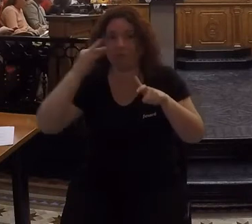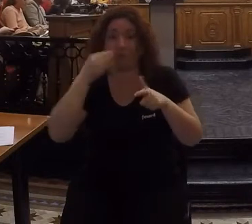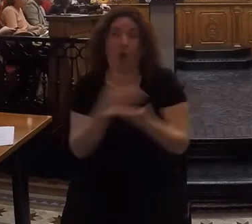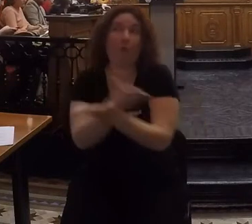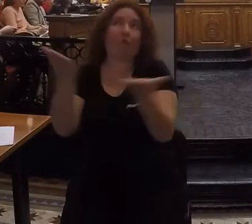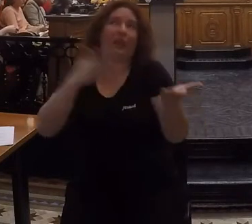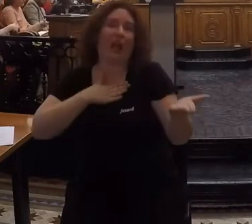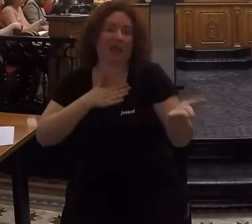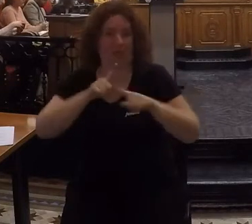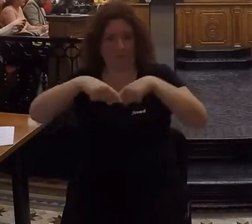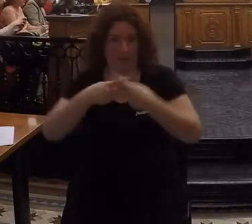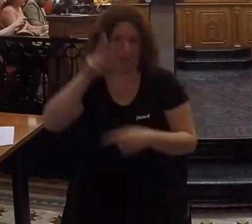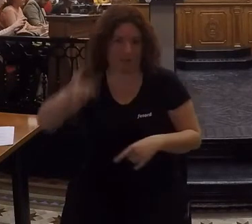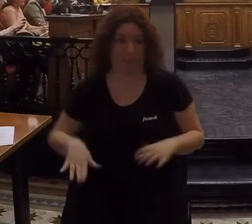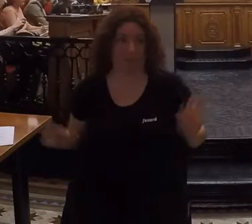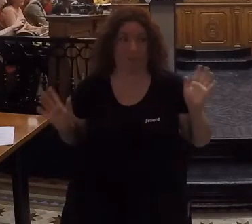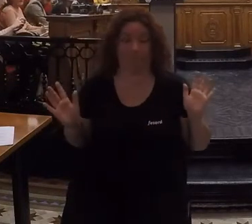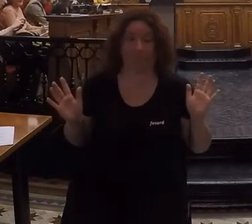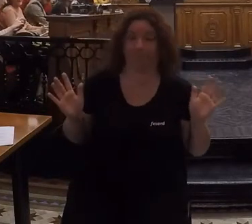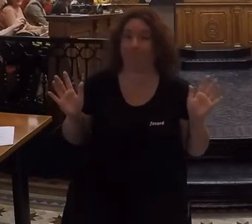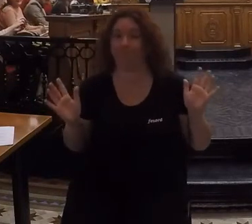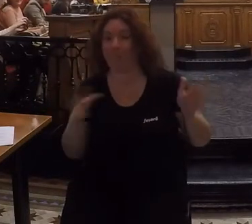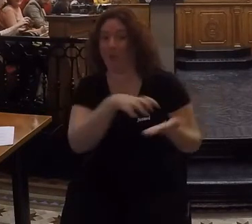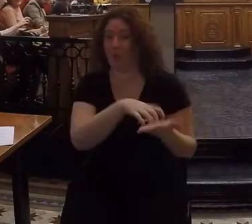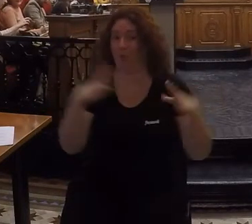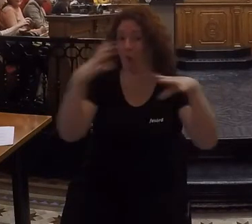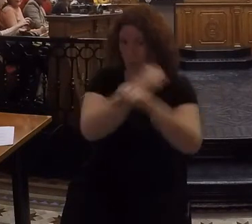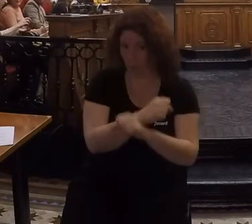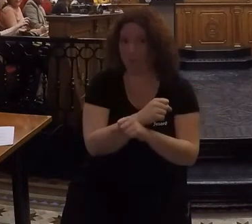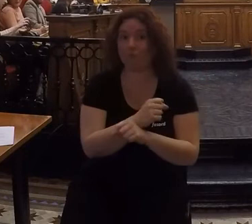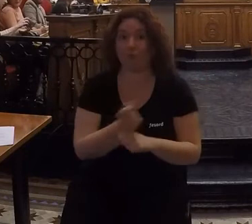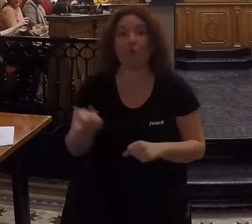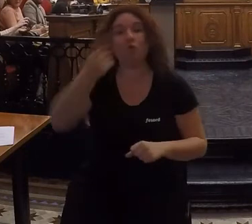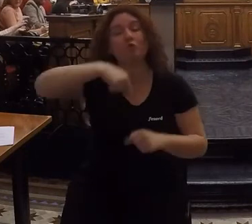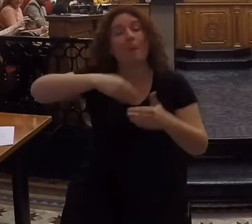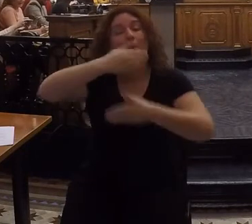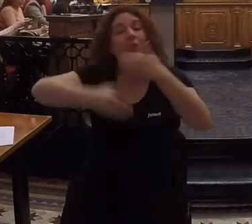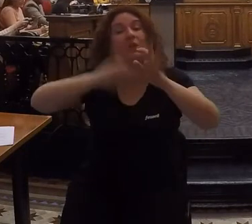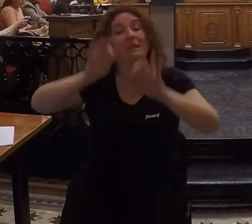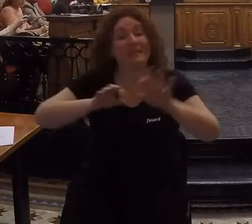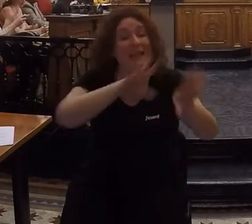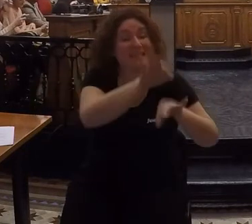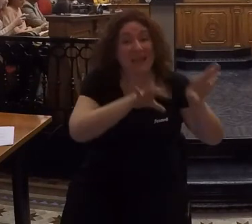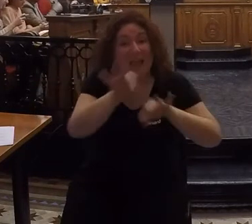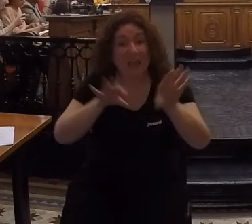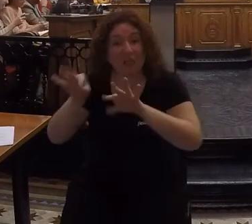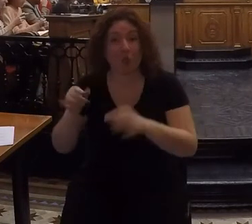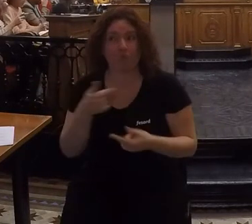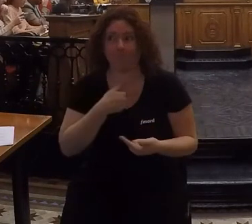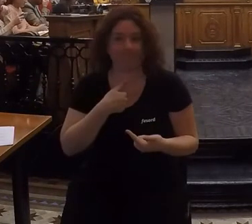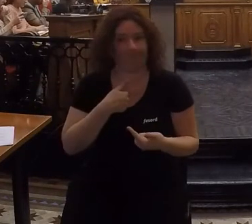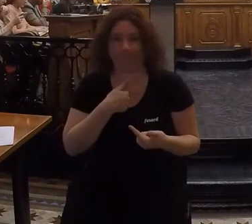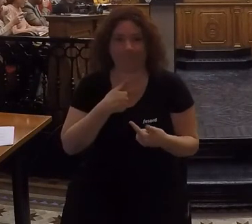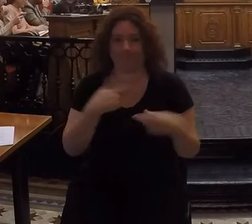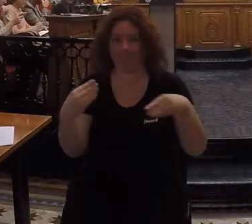más familiares. No podemos compartir, como dijimos en su momento, los procesos de selección que se están realizando en el Ayuntamiento de Elche sin las garantías